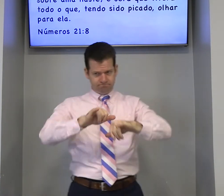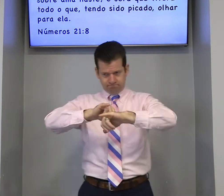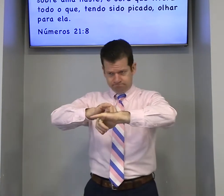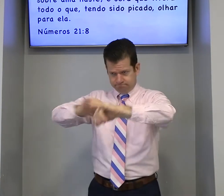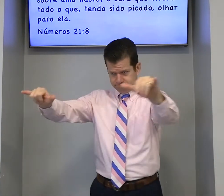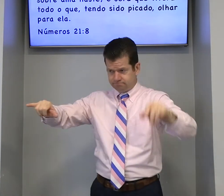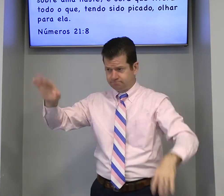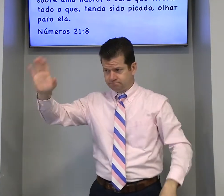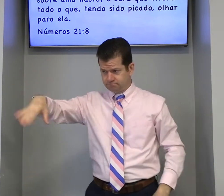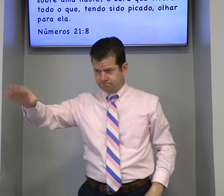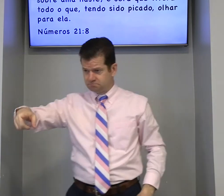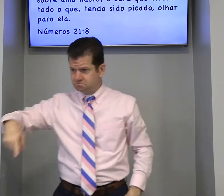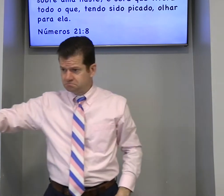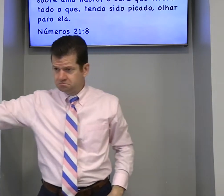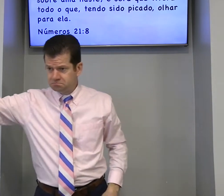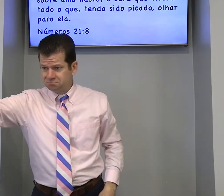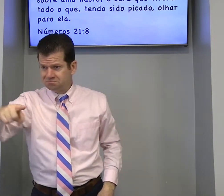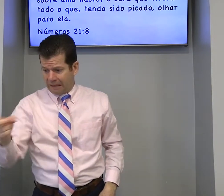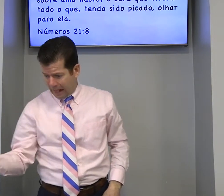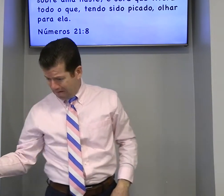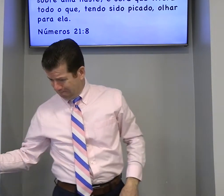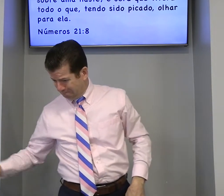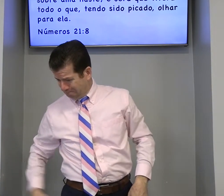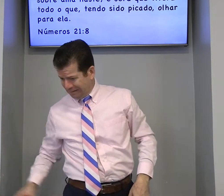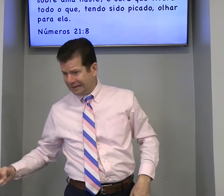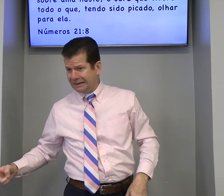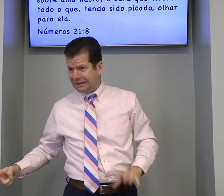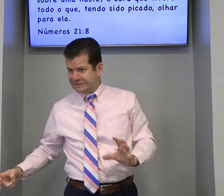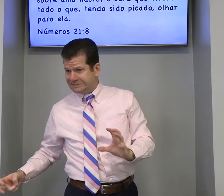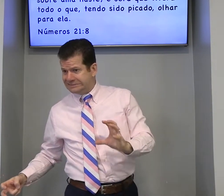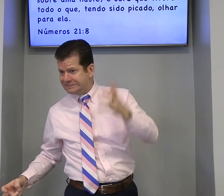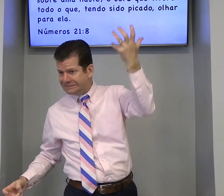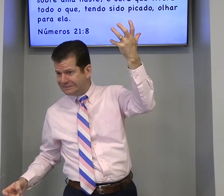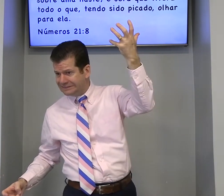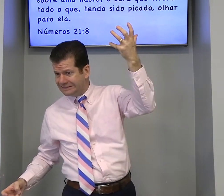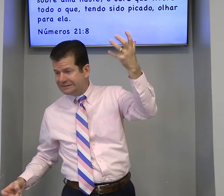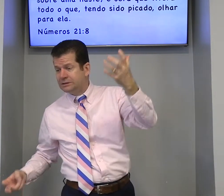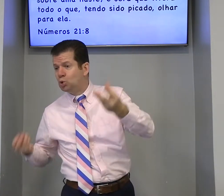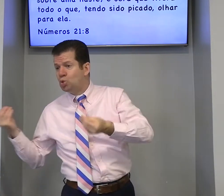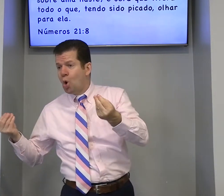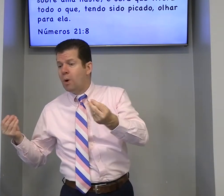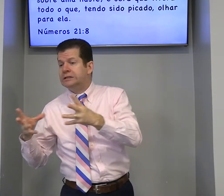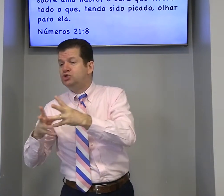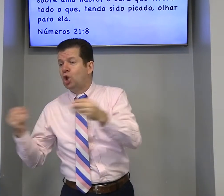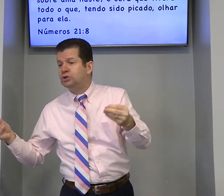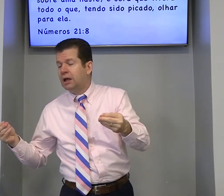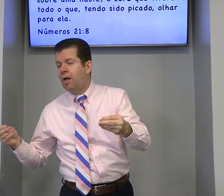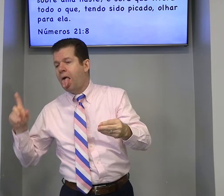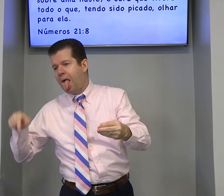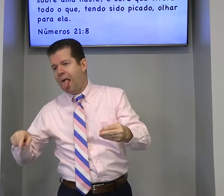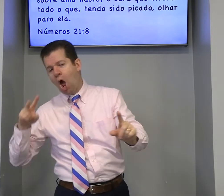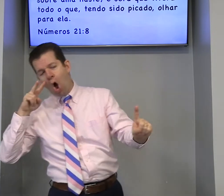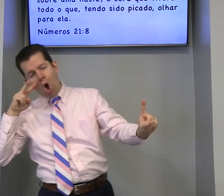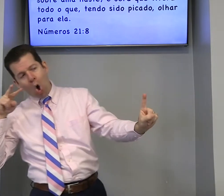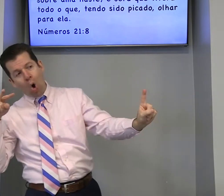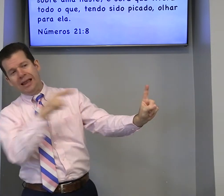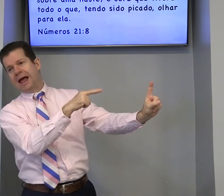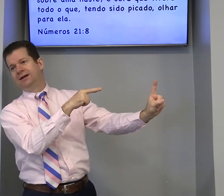E será que viver todo o que tenha sido picado? Qual a solução?